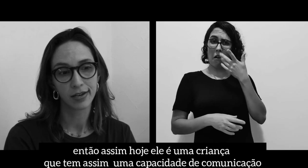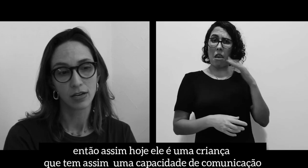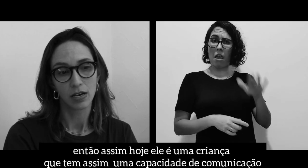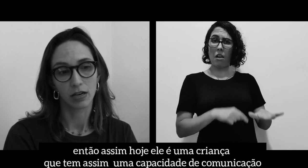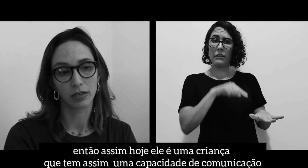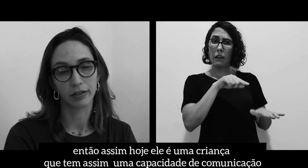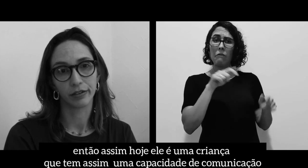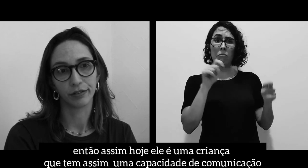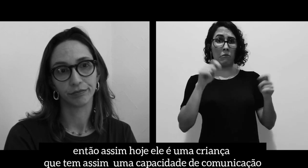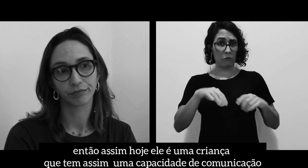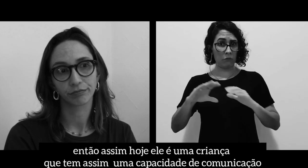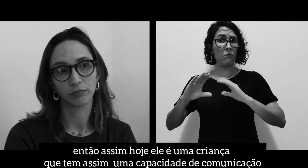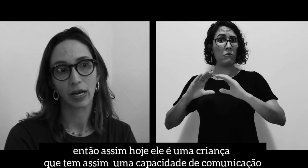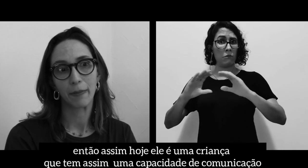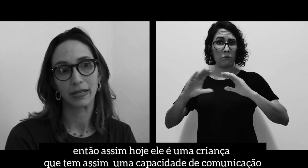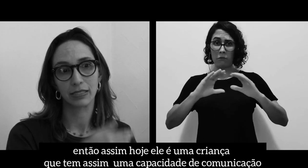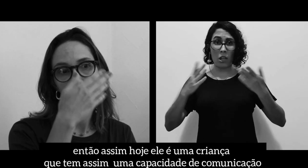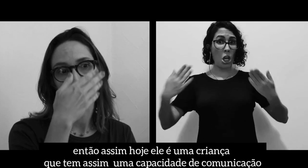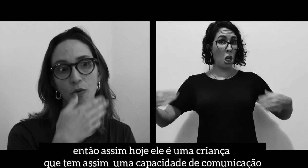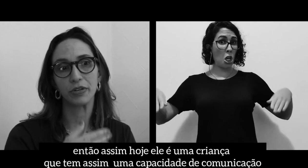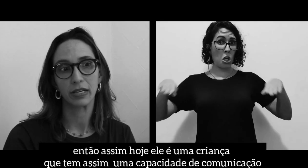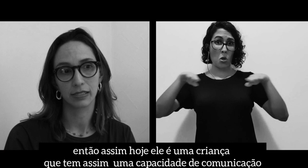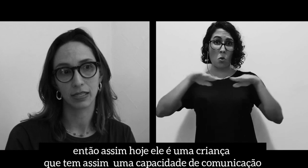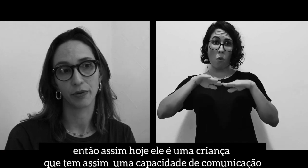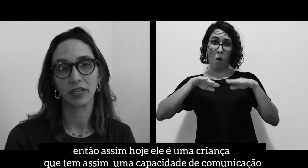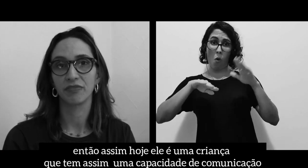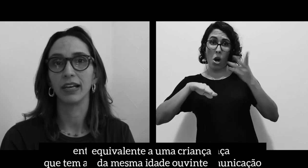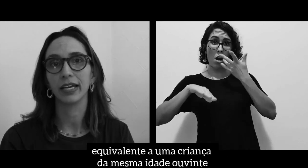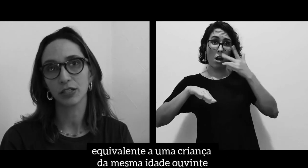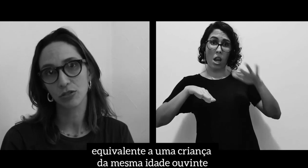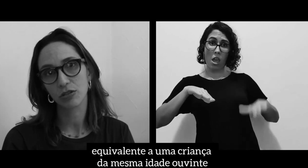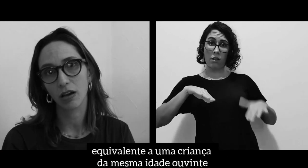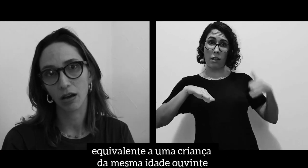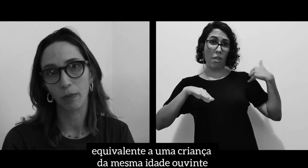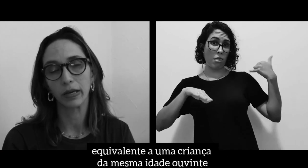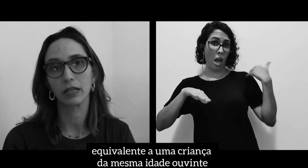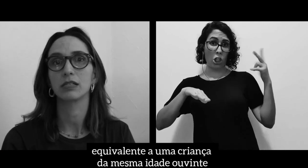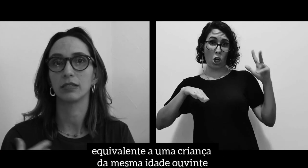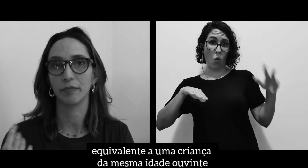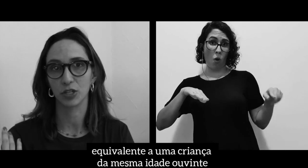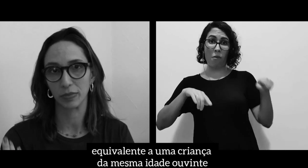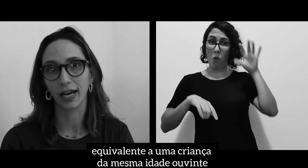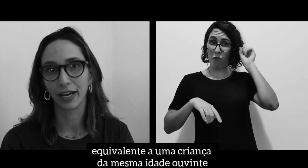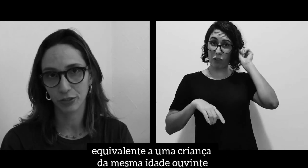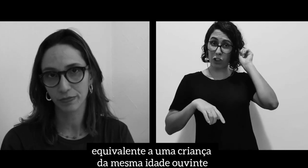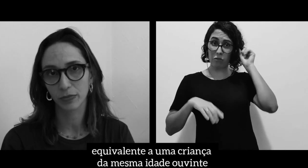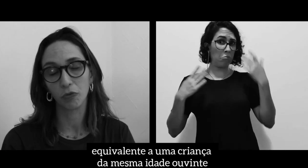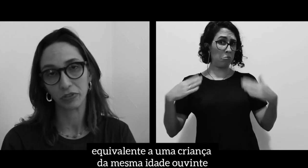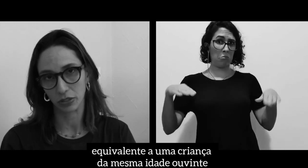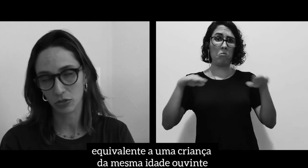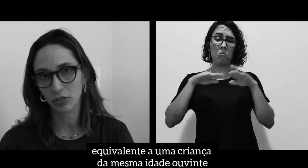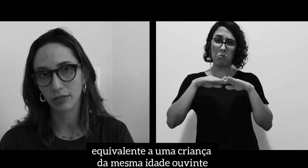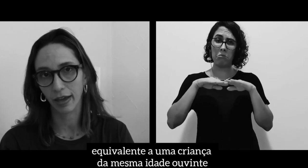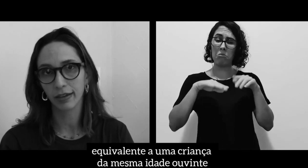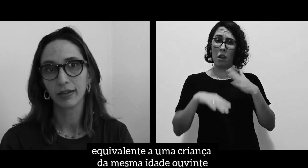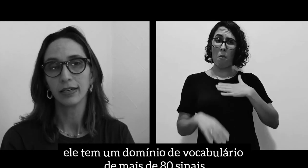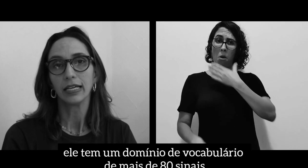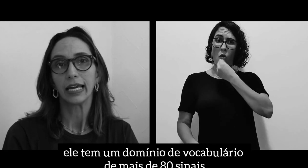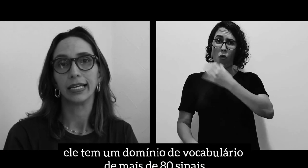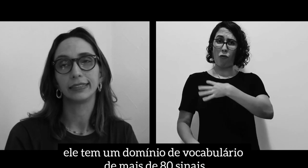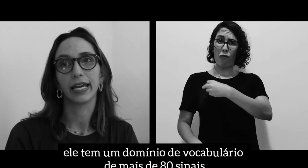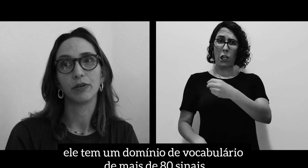tem uma capacidade de comunicação equivalente a uma criança da mesma idade, ouvinte,